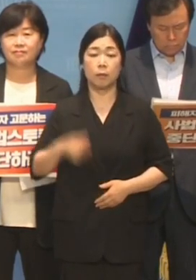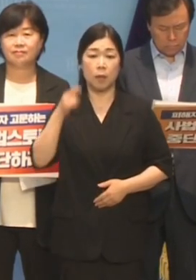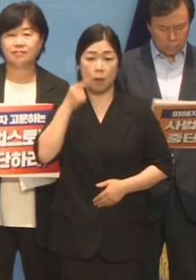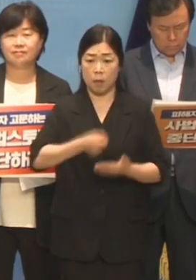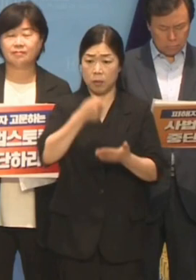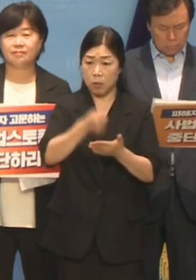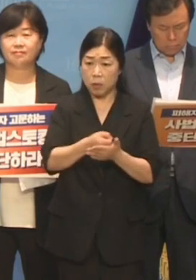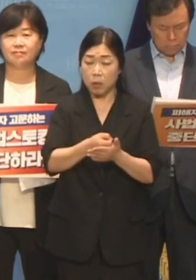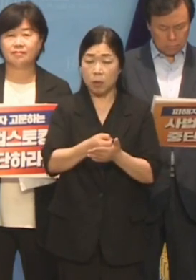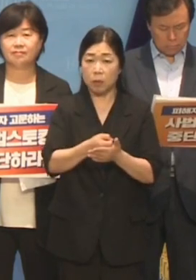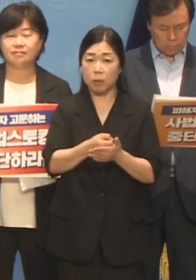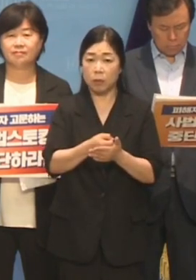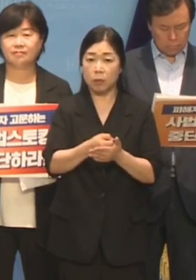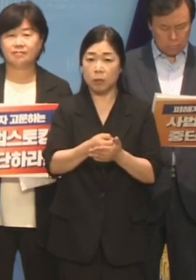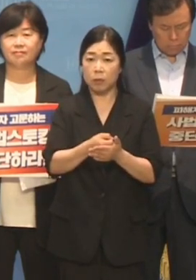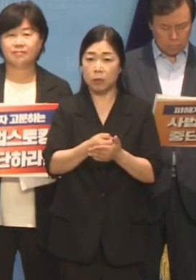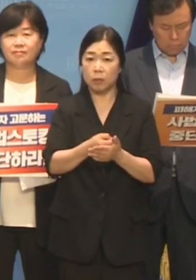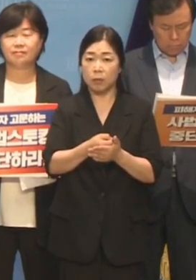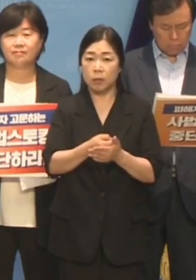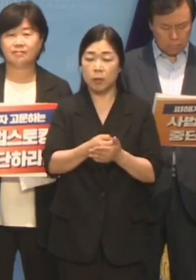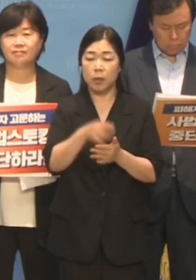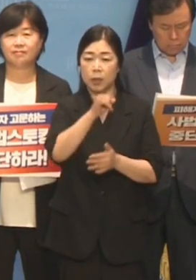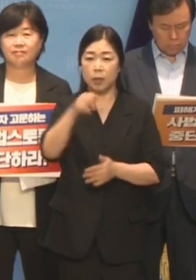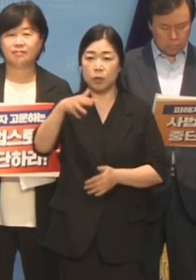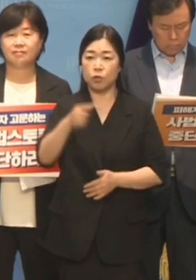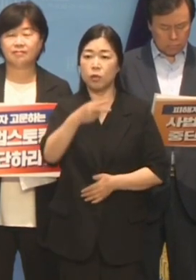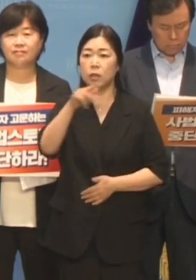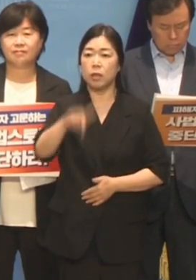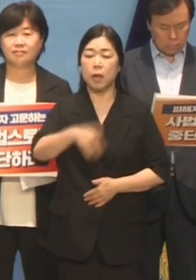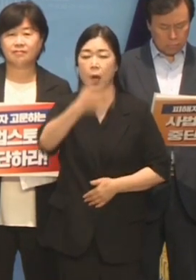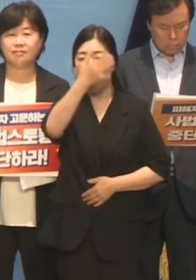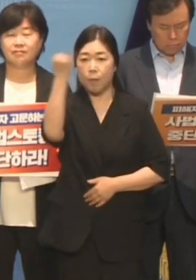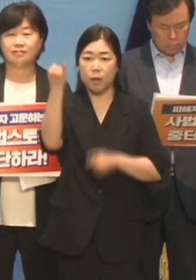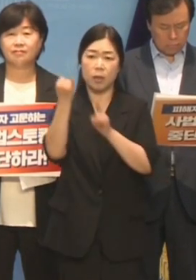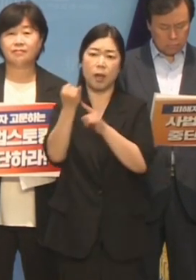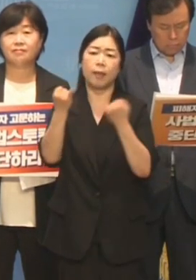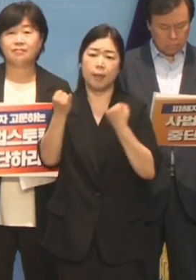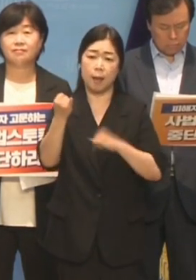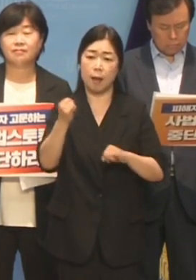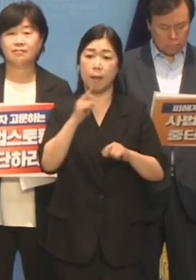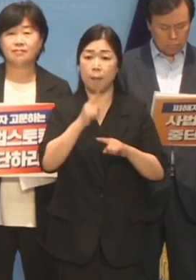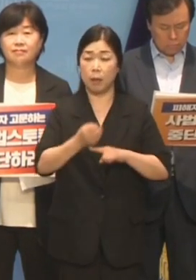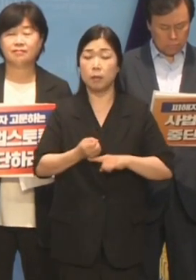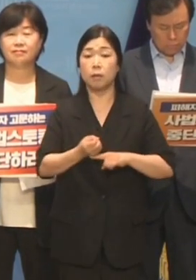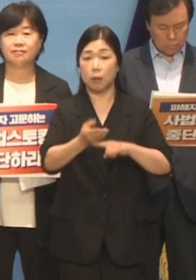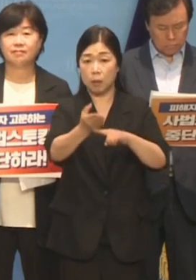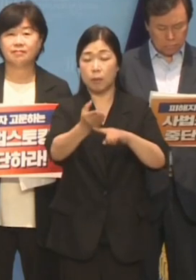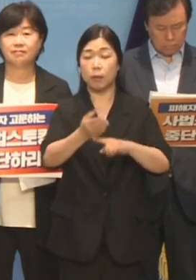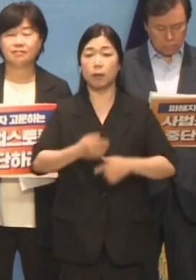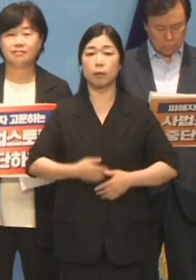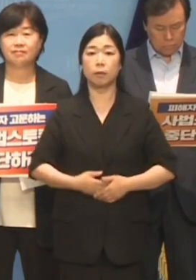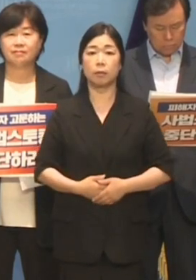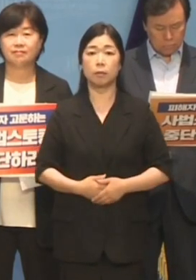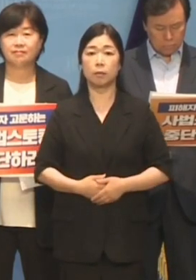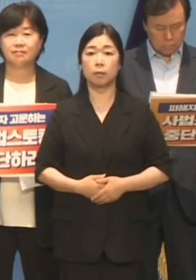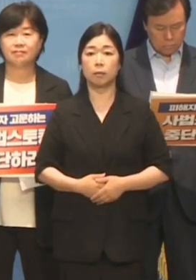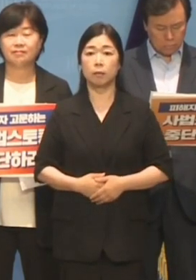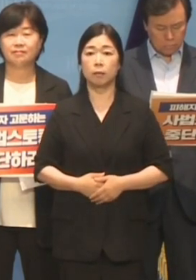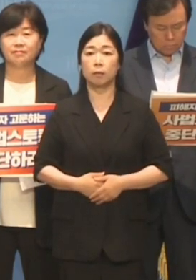일본의 결정을 들은 이춘식 할머님의 따님의 말씀을 전해드리겠습니다.